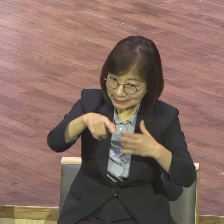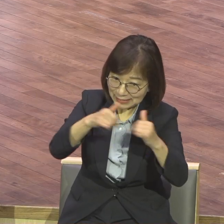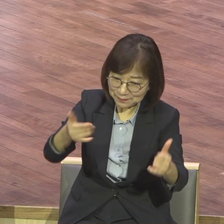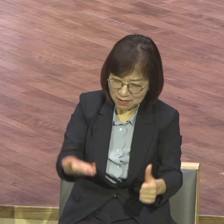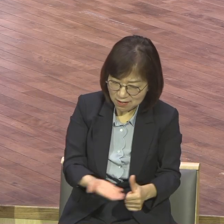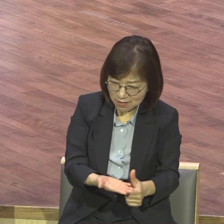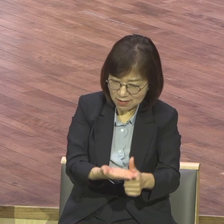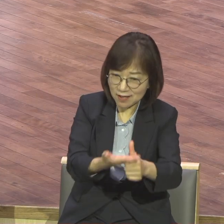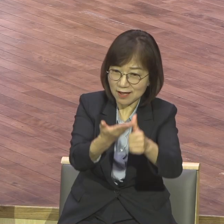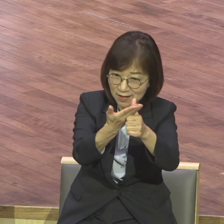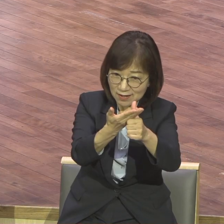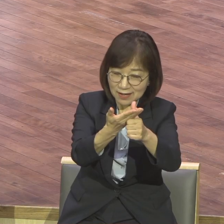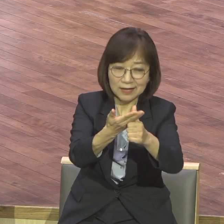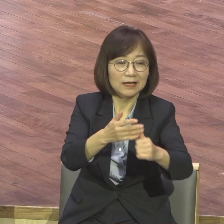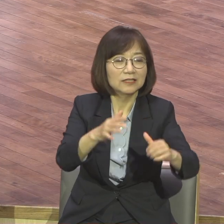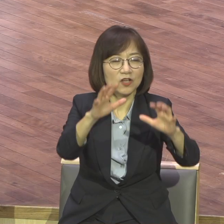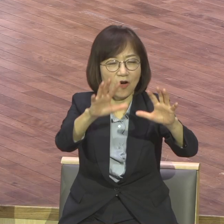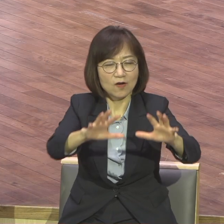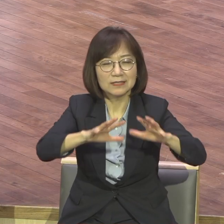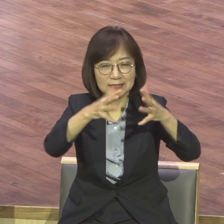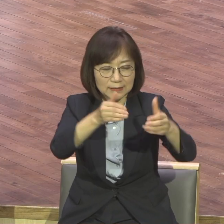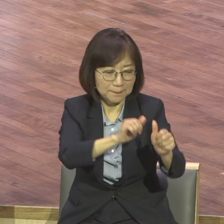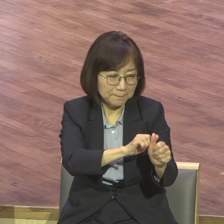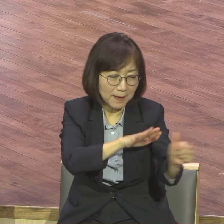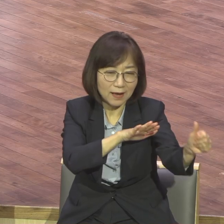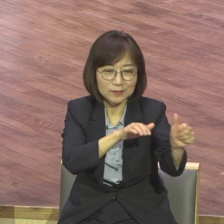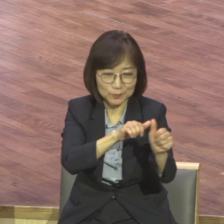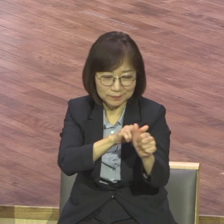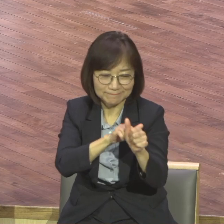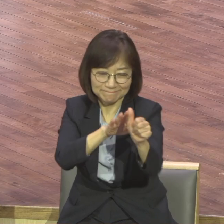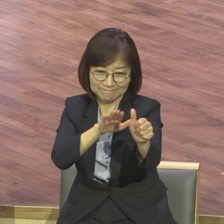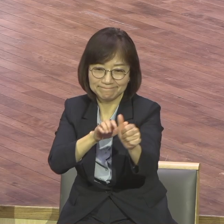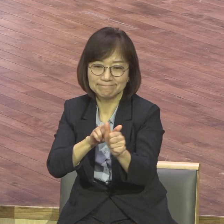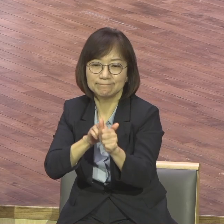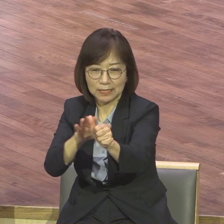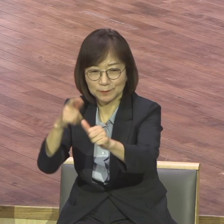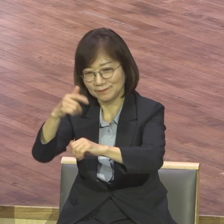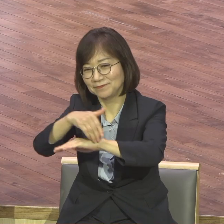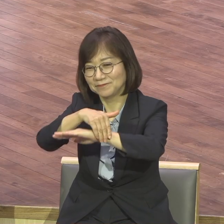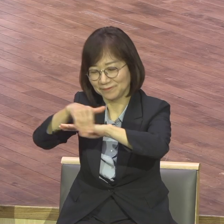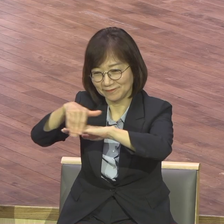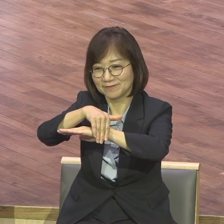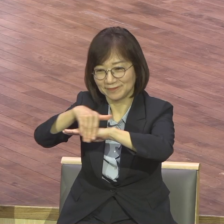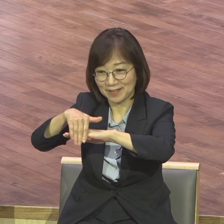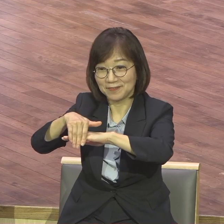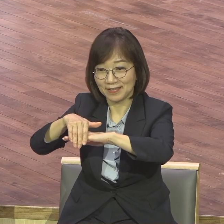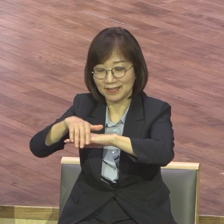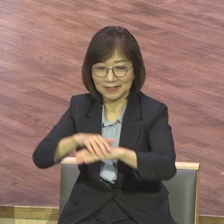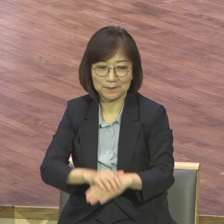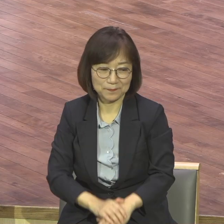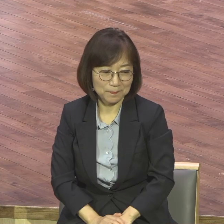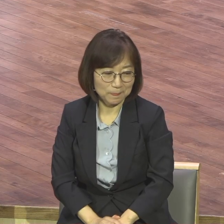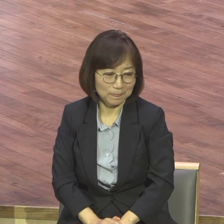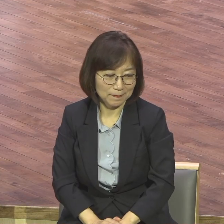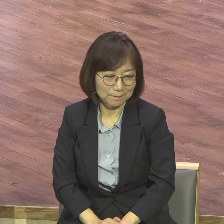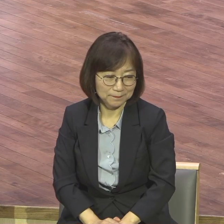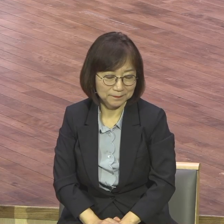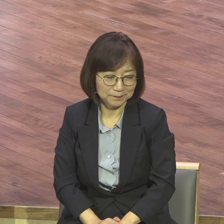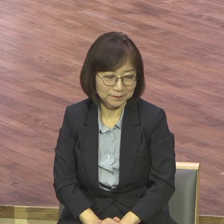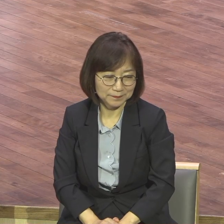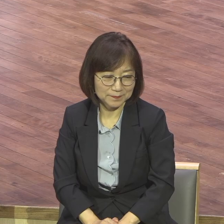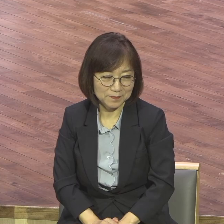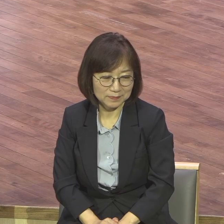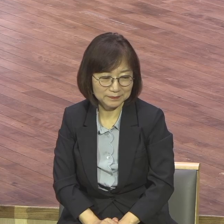파송하는 모든 다민족 시대에 전 세계에 파송하는 이 훈련을 오직 그런 단체도 없고 메시지도 없고 전략도 없어요